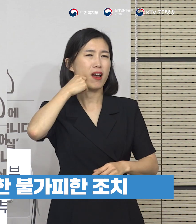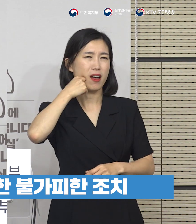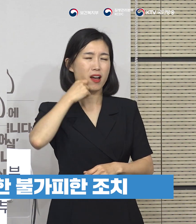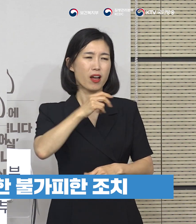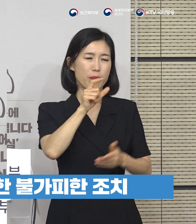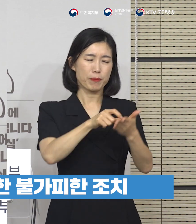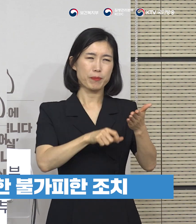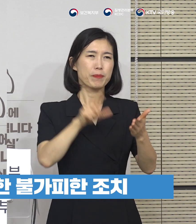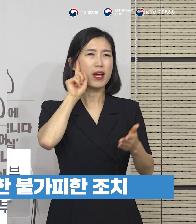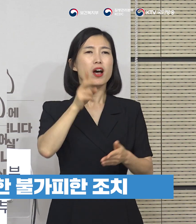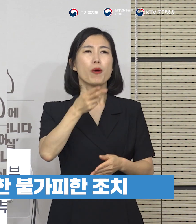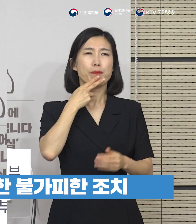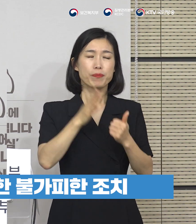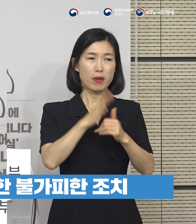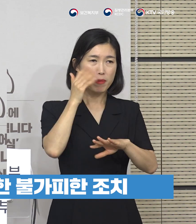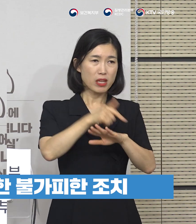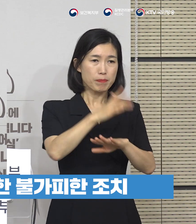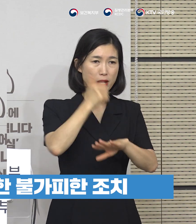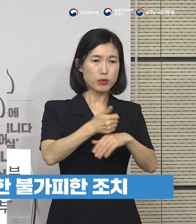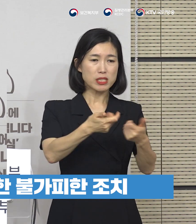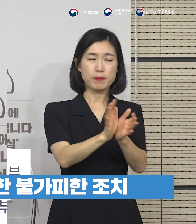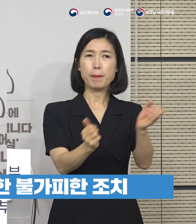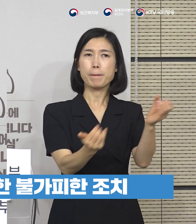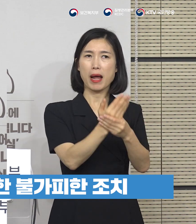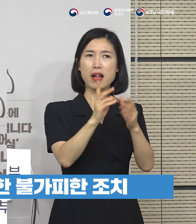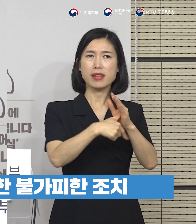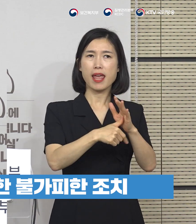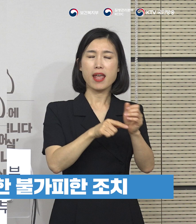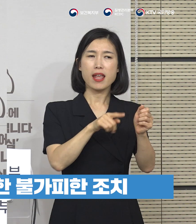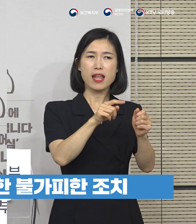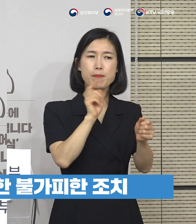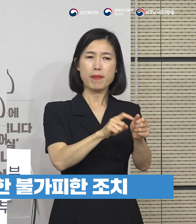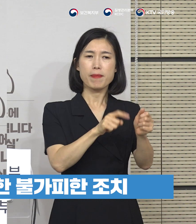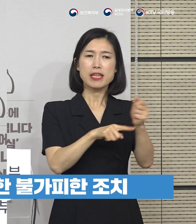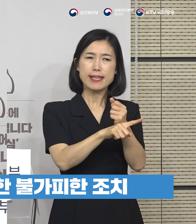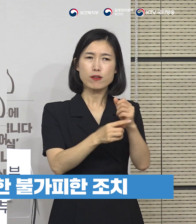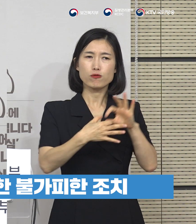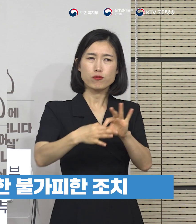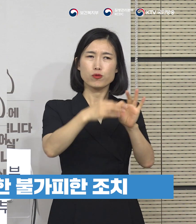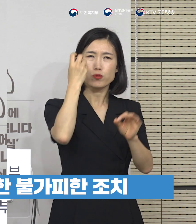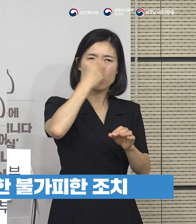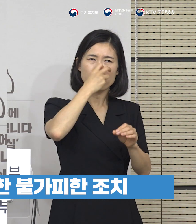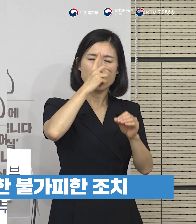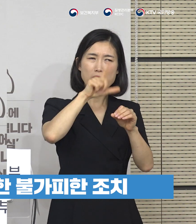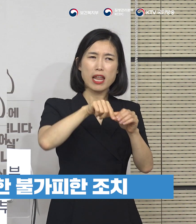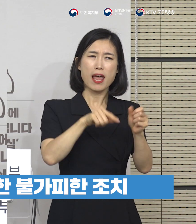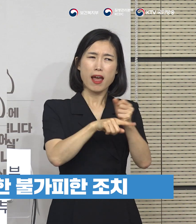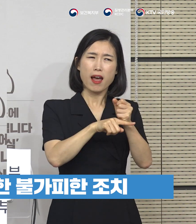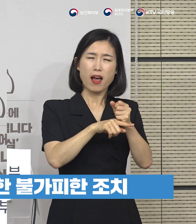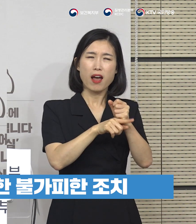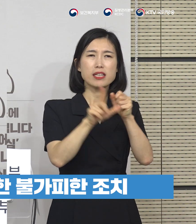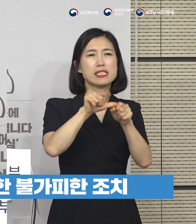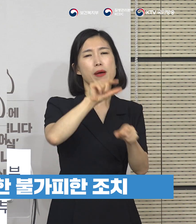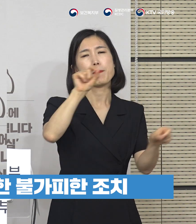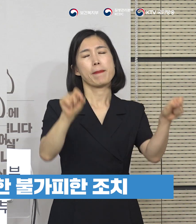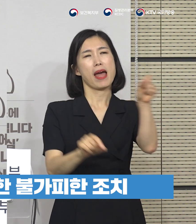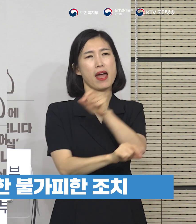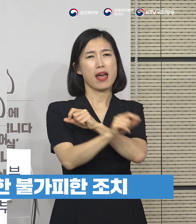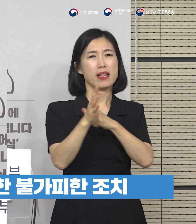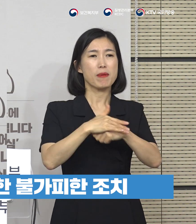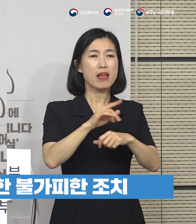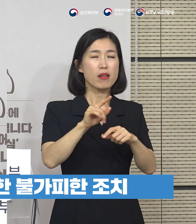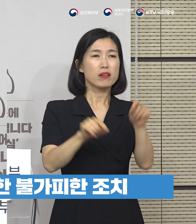조치가 지연되었고, 그로 인해서 지역사회로의 추가적인 그 전파가 급속히